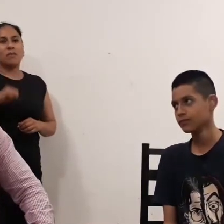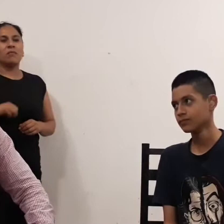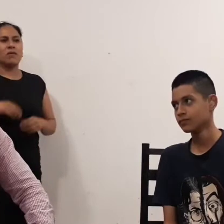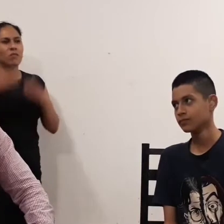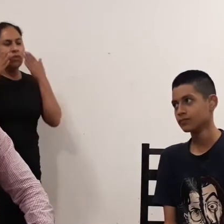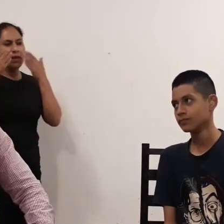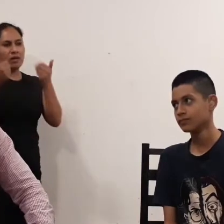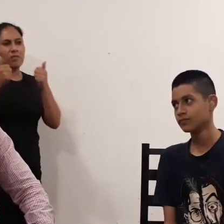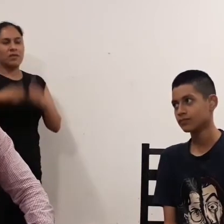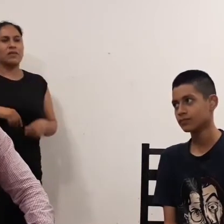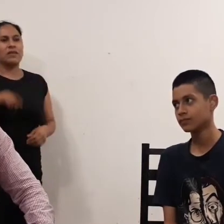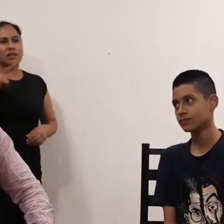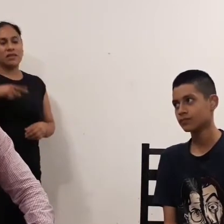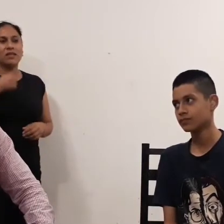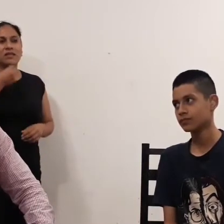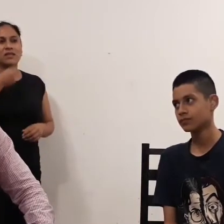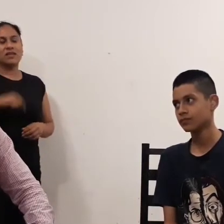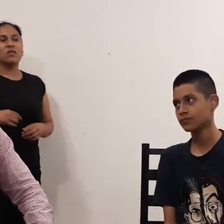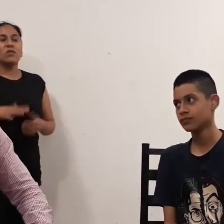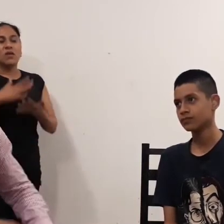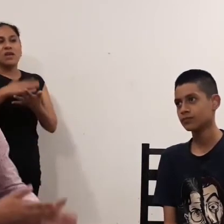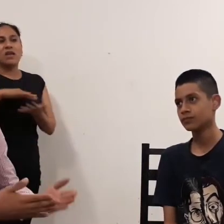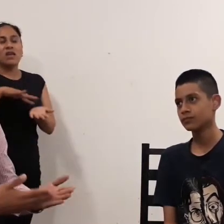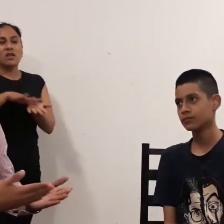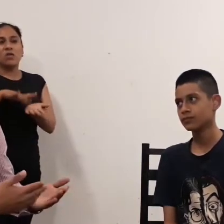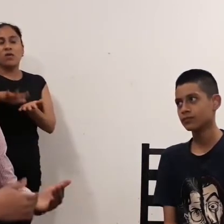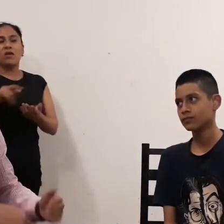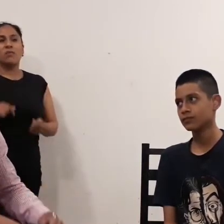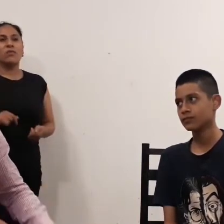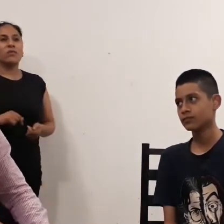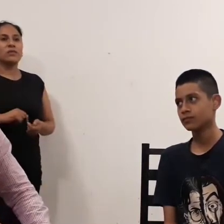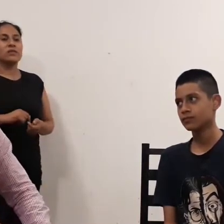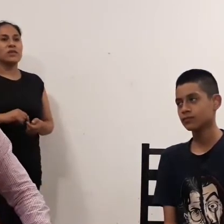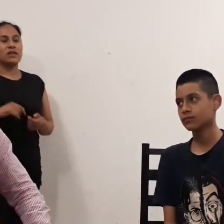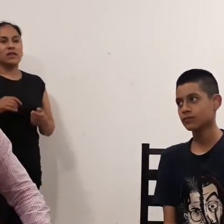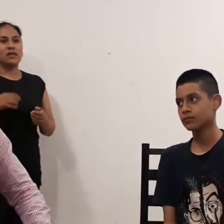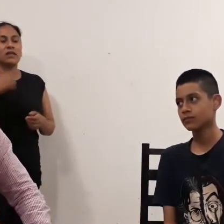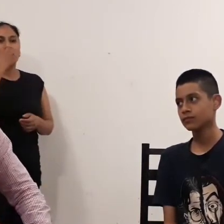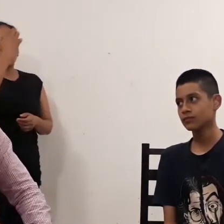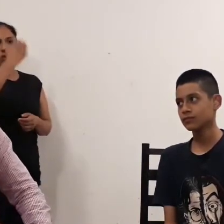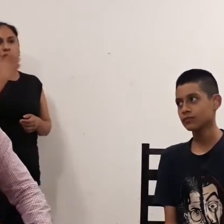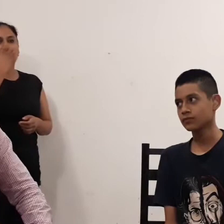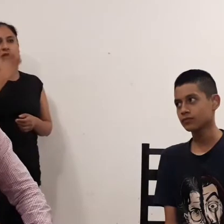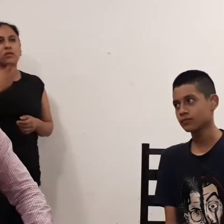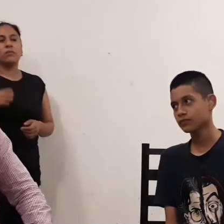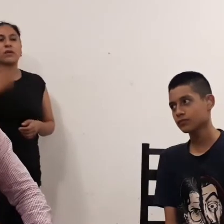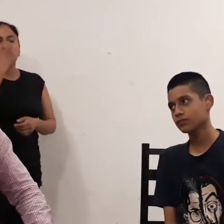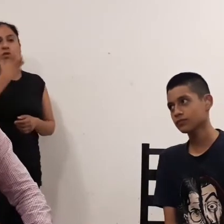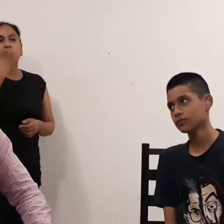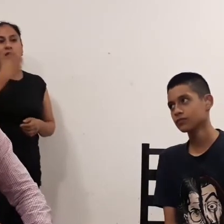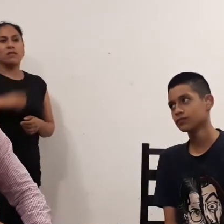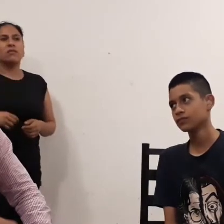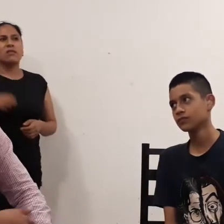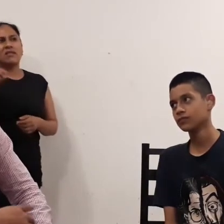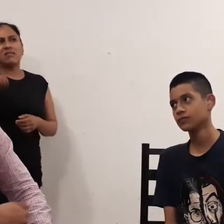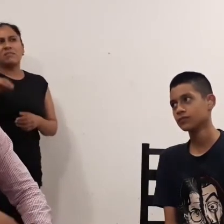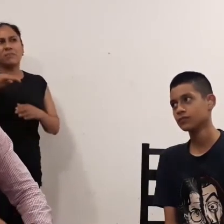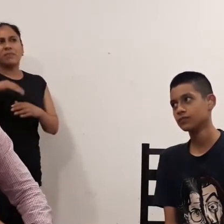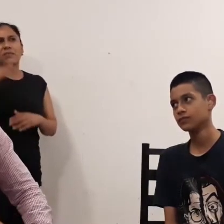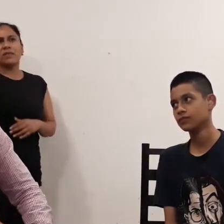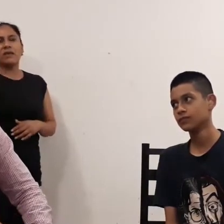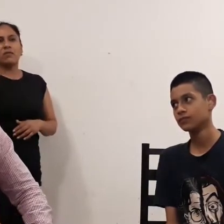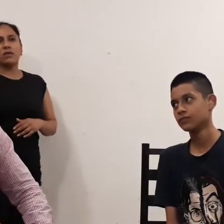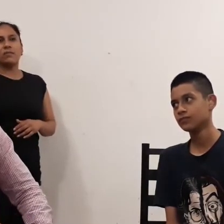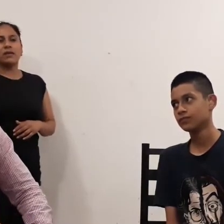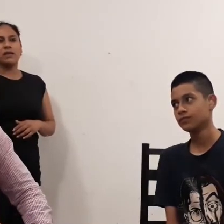al pendientes de él y lo apoyan. Han complementado esta educación que se da a nivel regular con